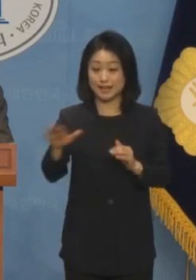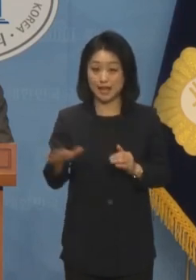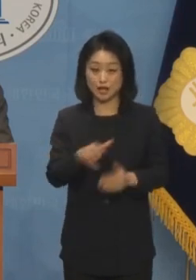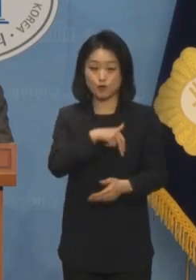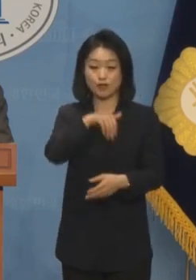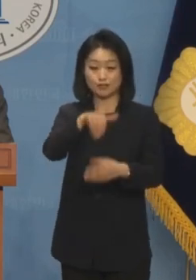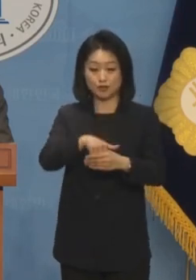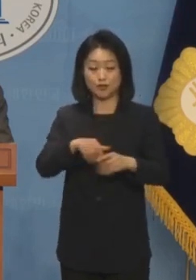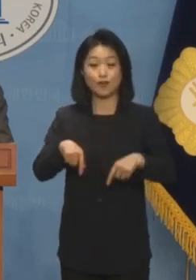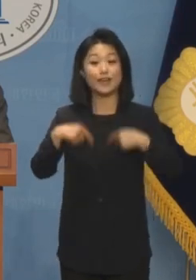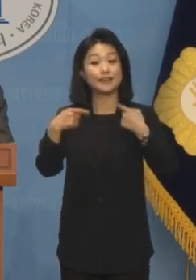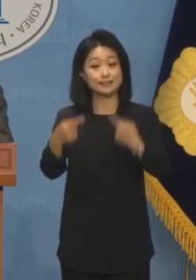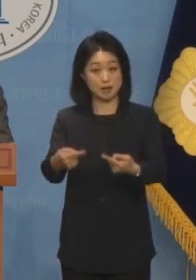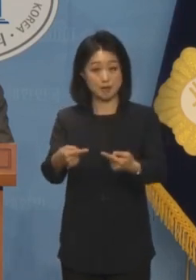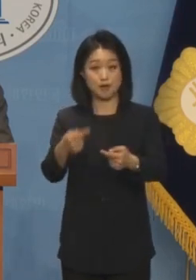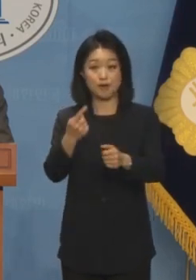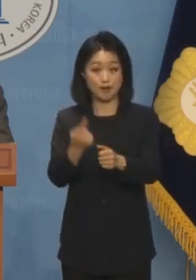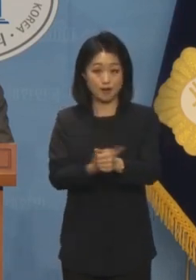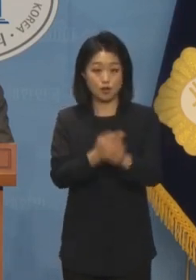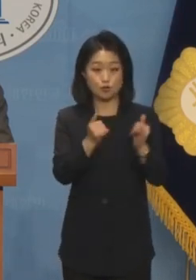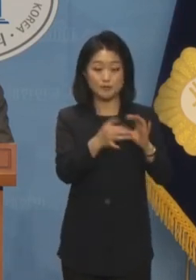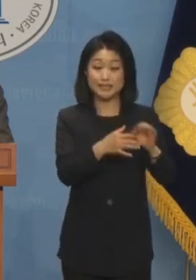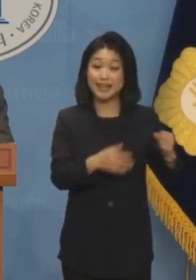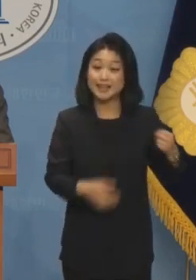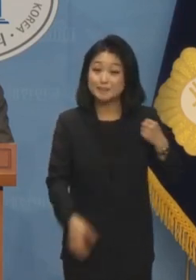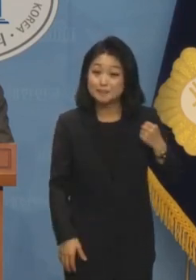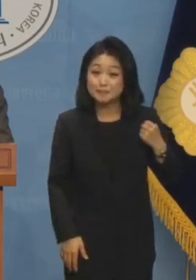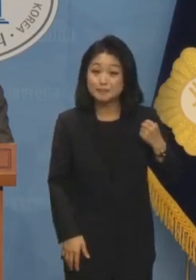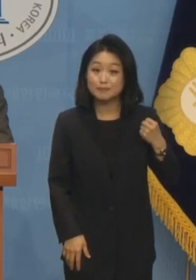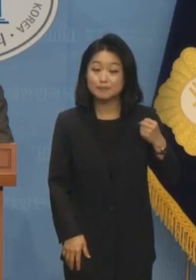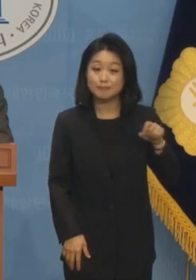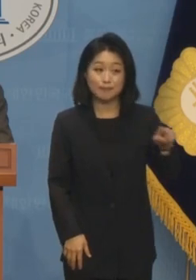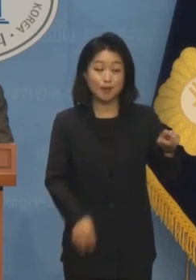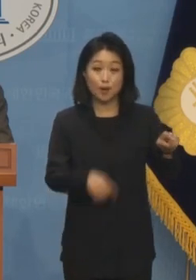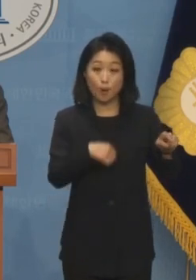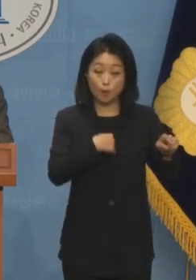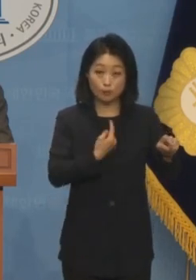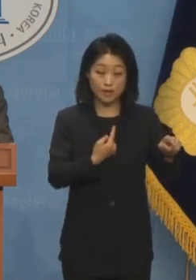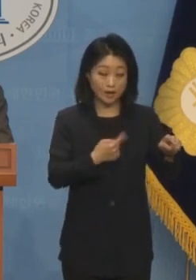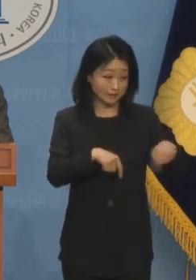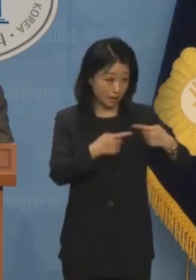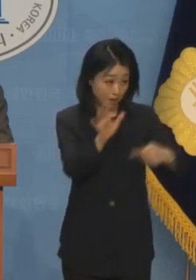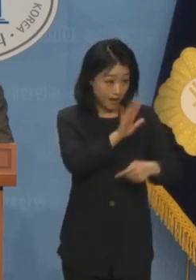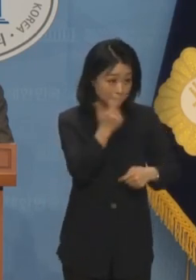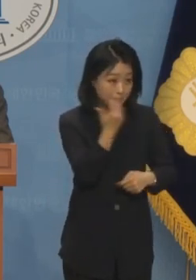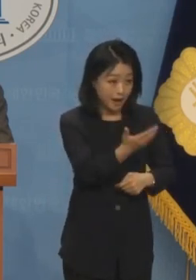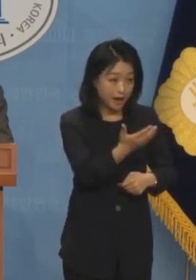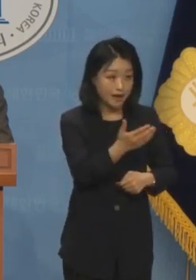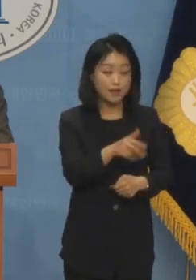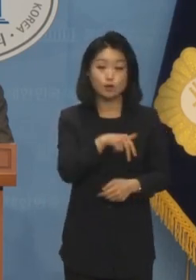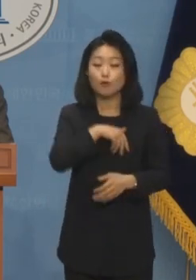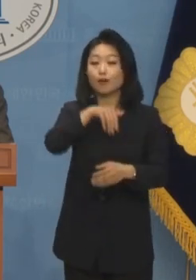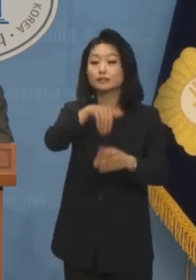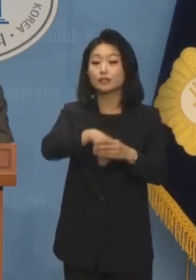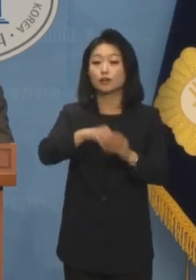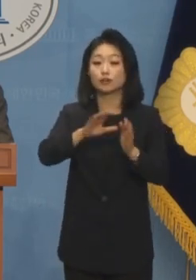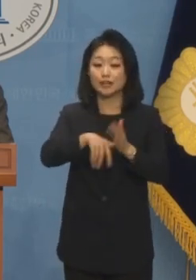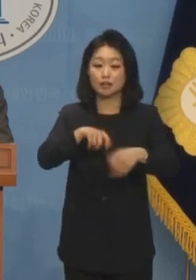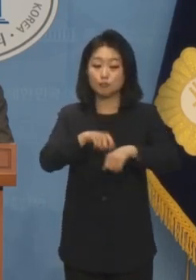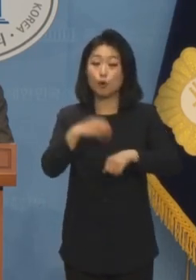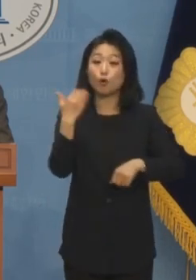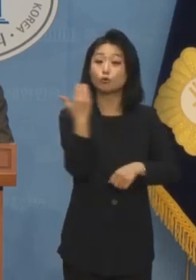총선에 참여했는데 국민의힘만 홀로 건너뛴 것입니까? 이번 총선에서 심판한